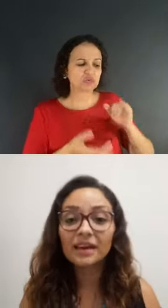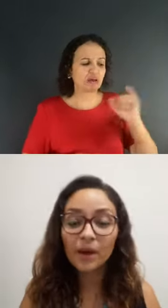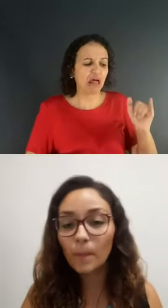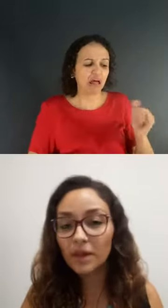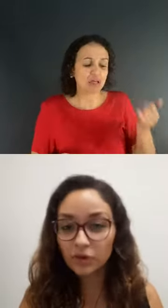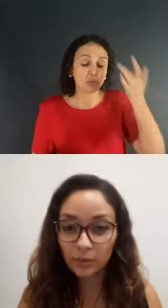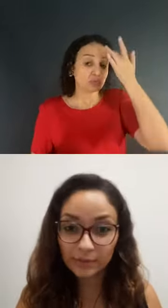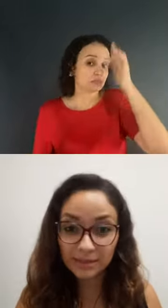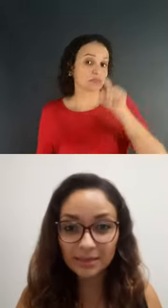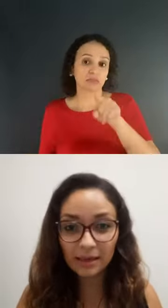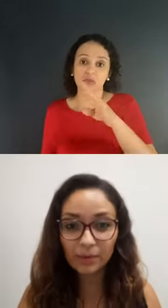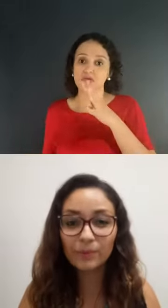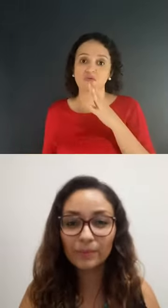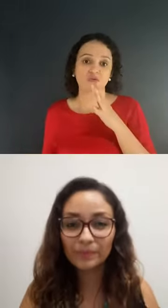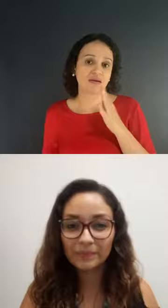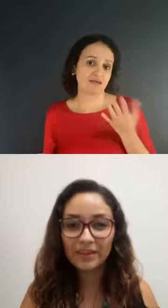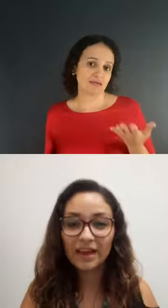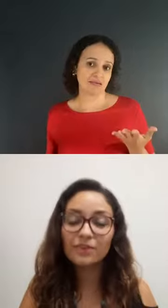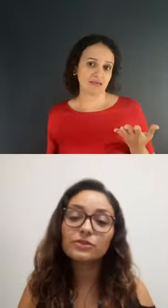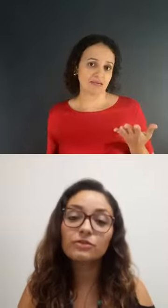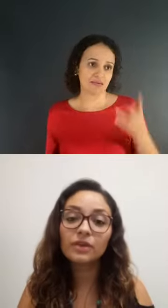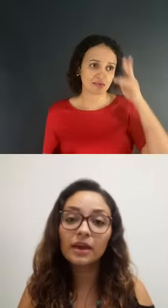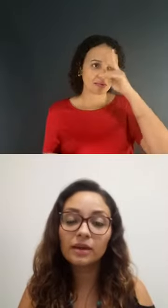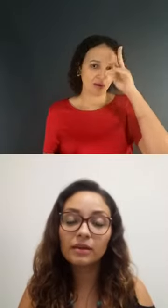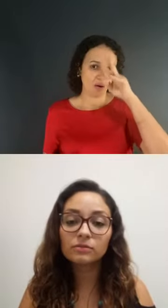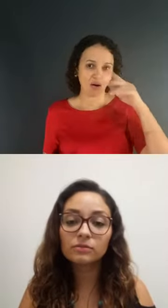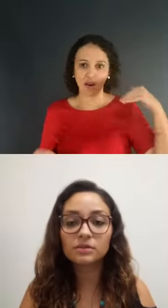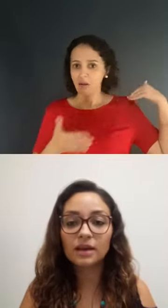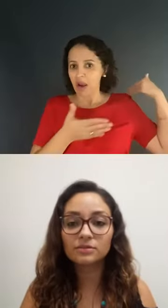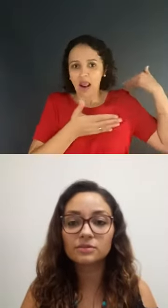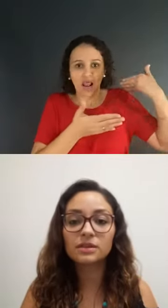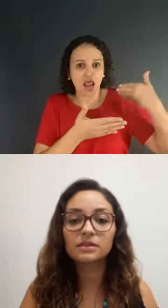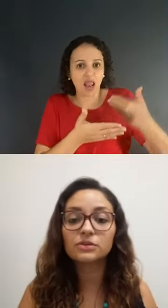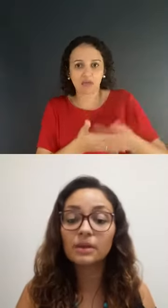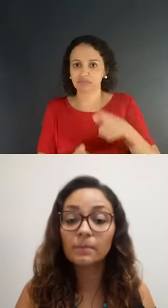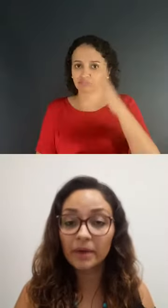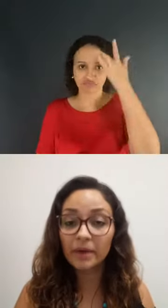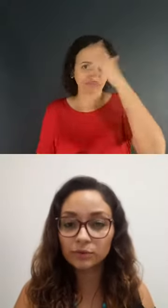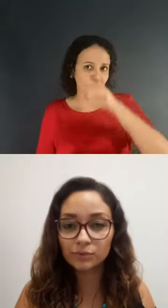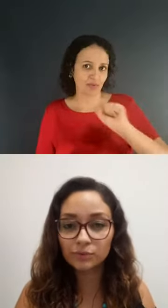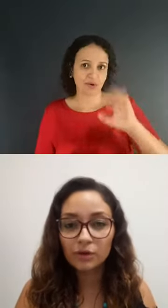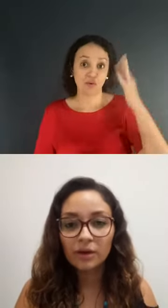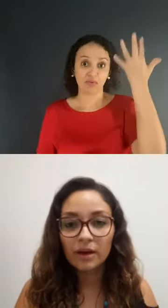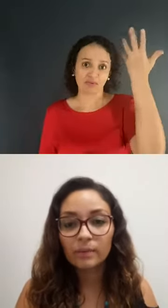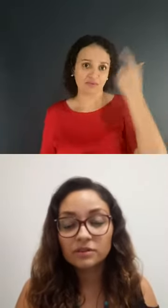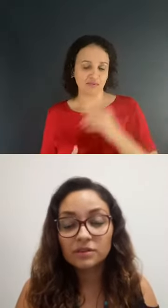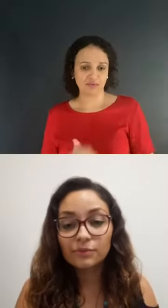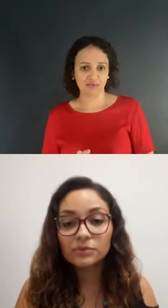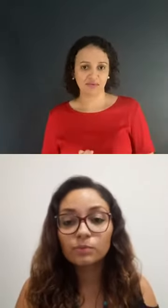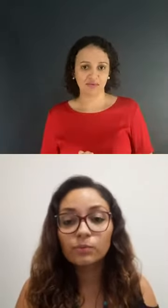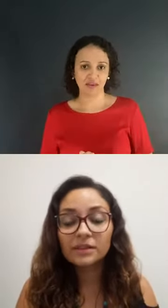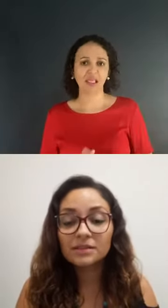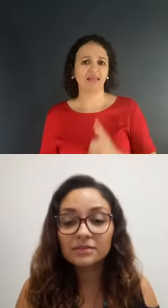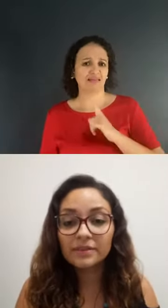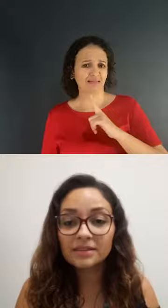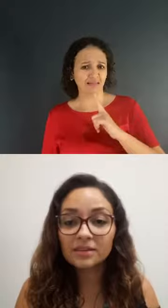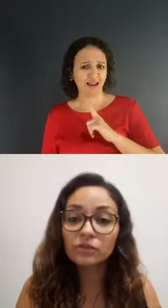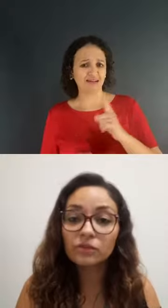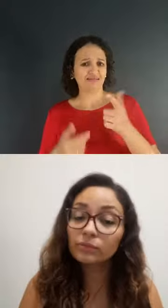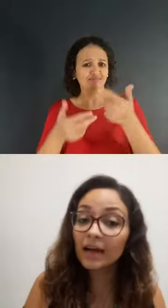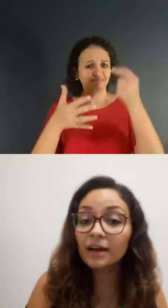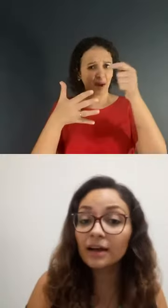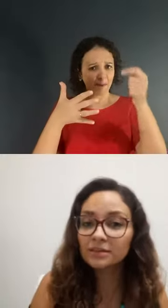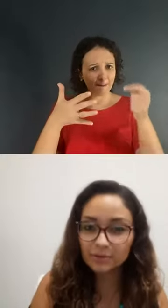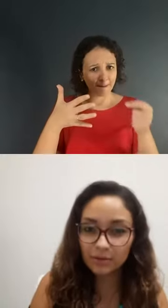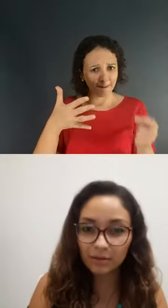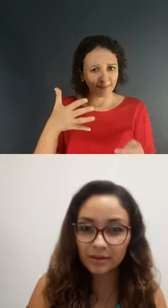que realmente aconteceu. A gente vê nos casos dos relacionamentos abusivos, muitas vezes a gente vê